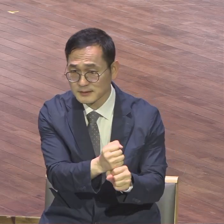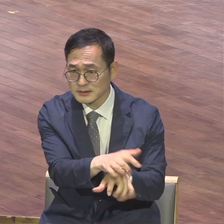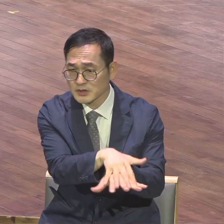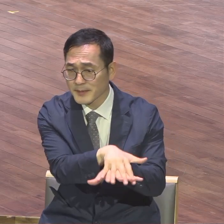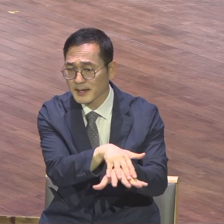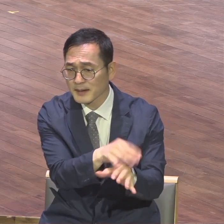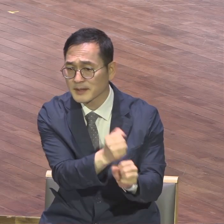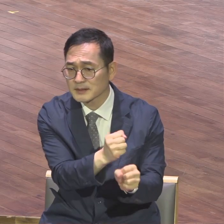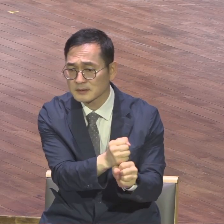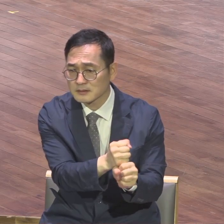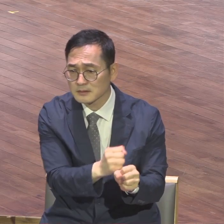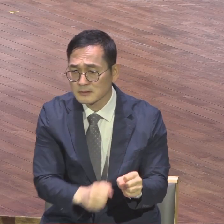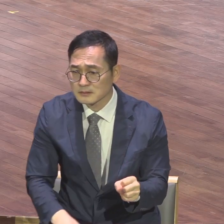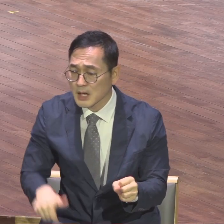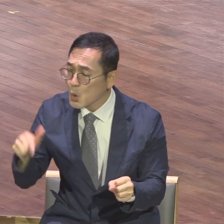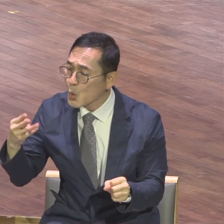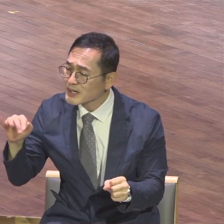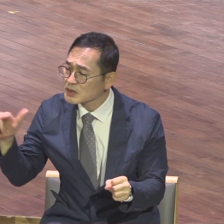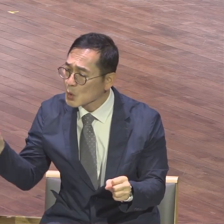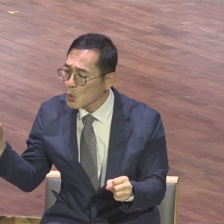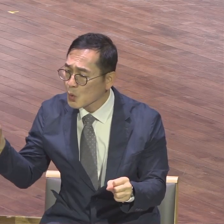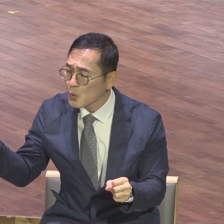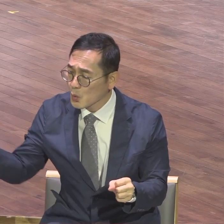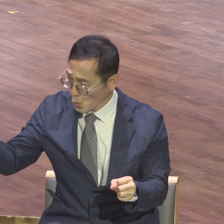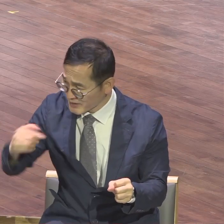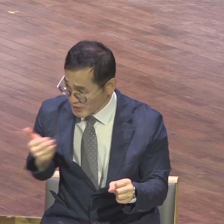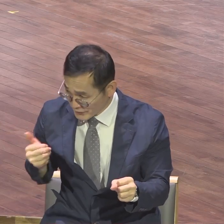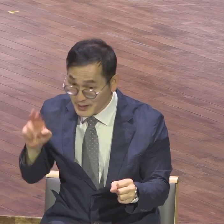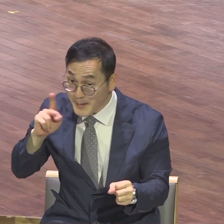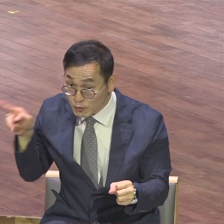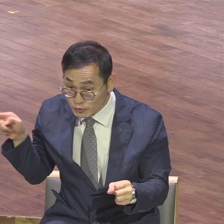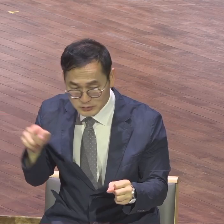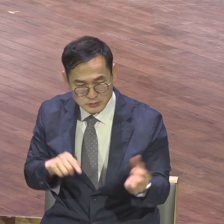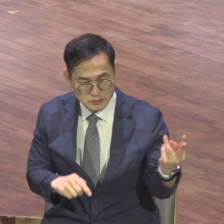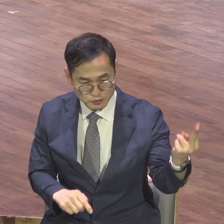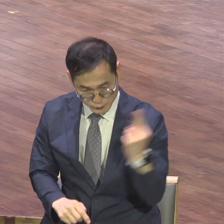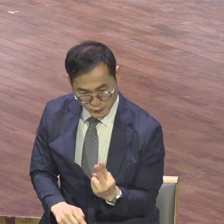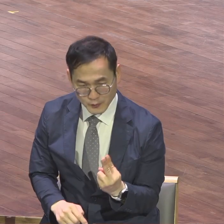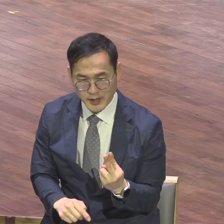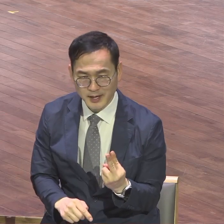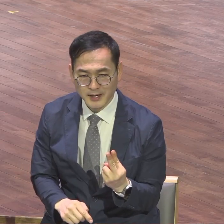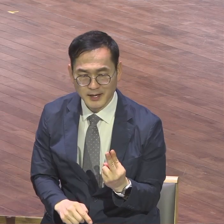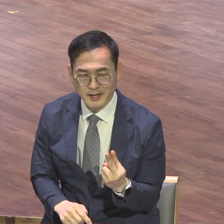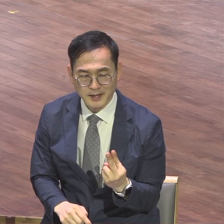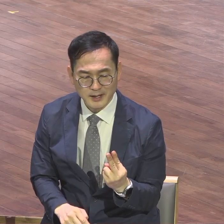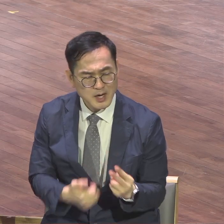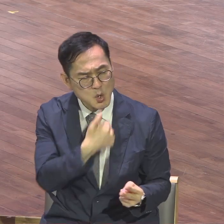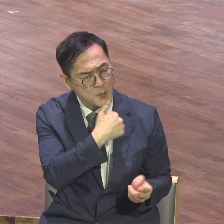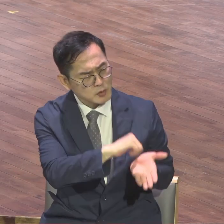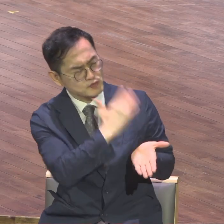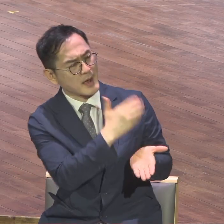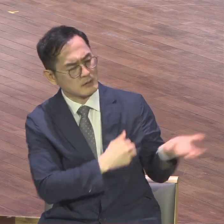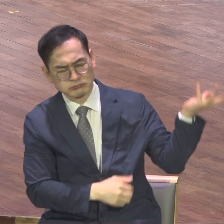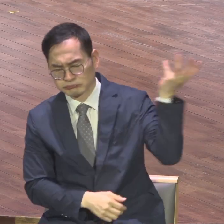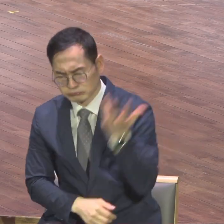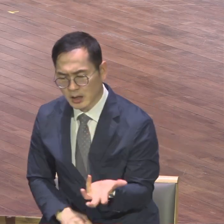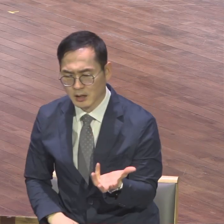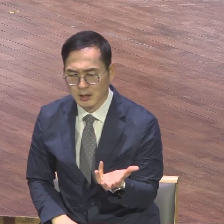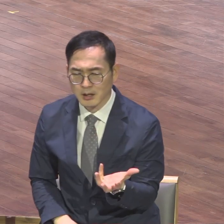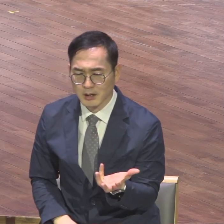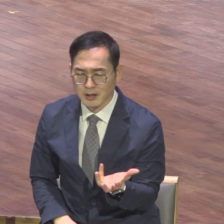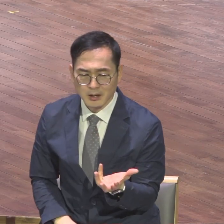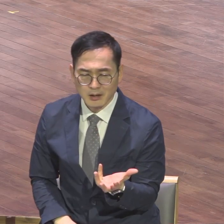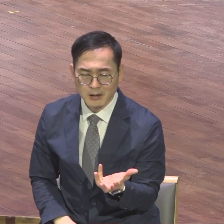하필이면 바울이 고린도에 오기 전에, 직전에, 불스가 부부가 어떻게 로마 추방을 당해서 골도 왔단